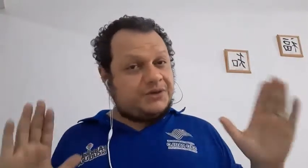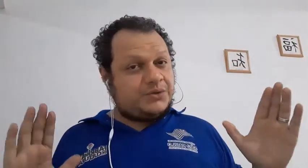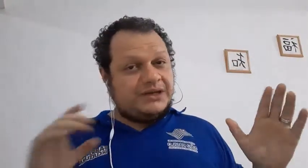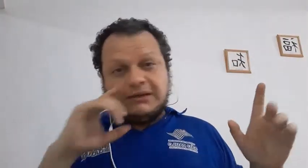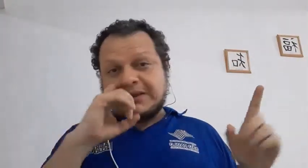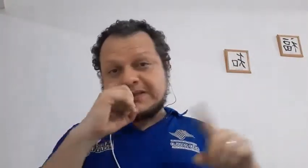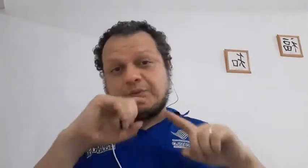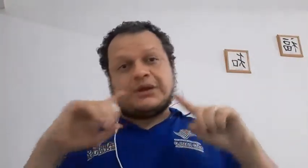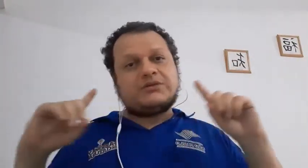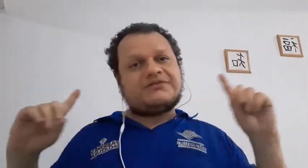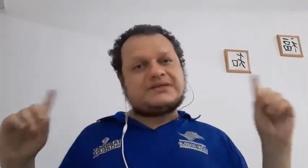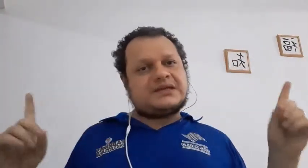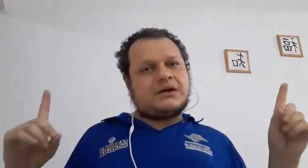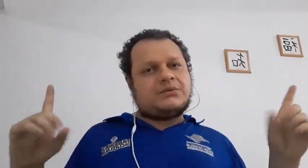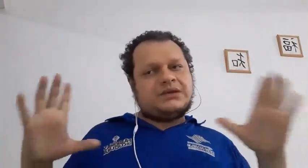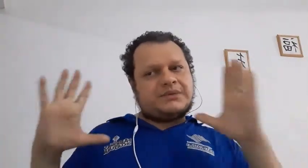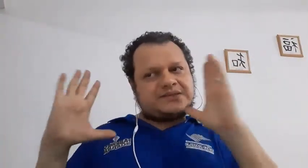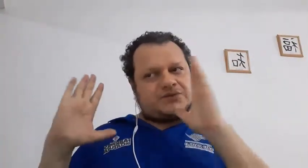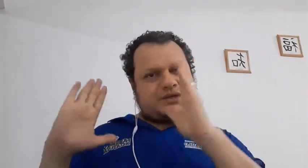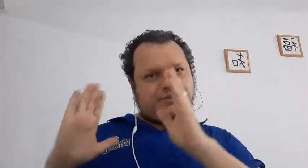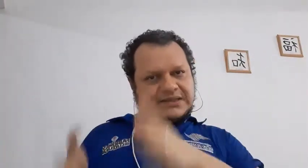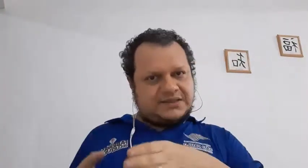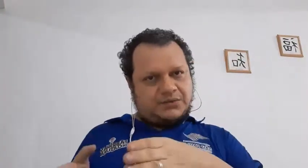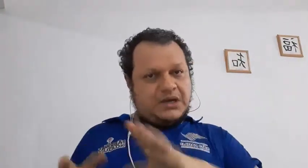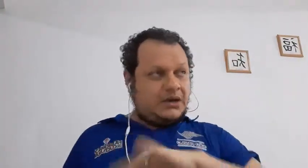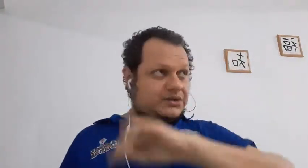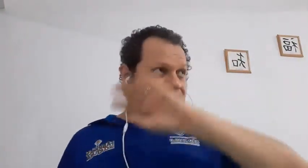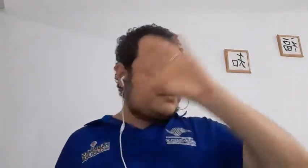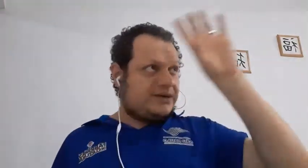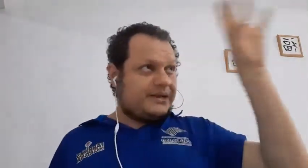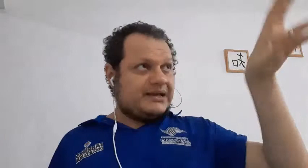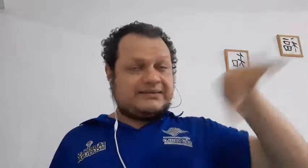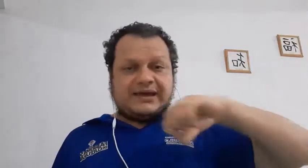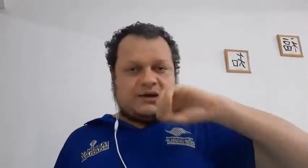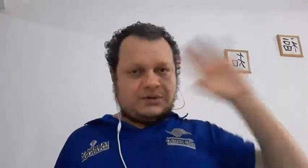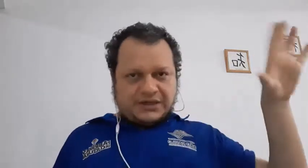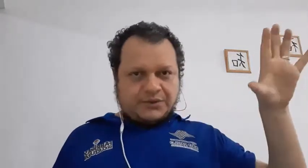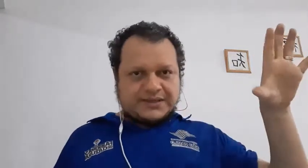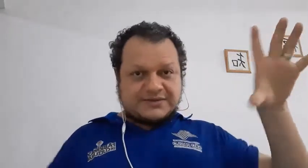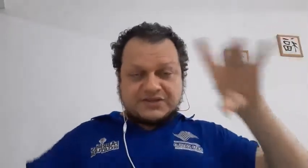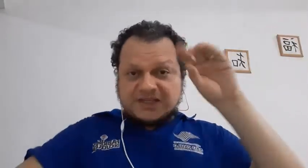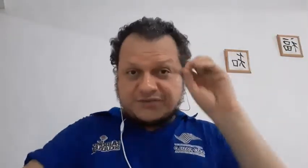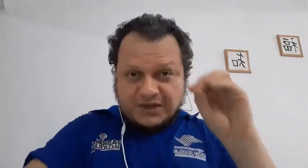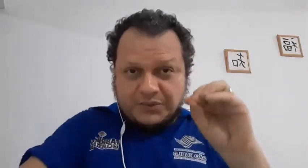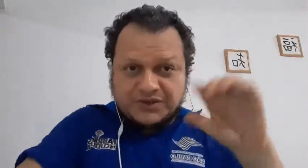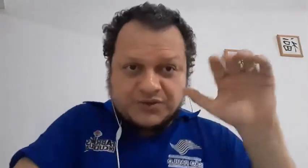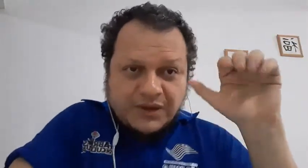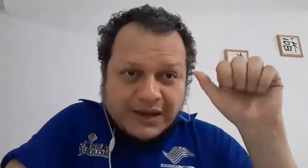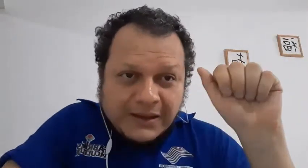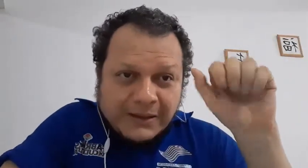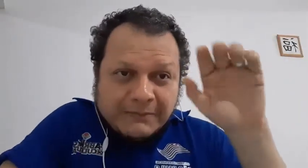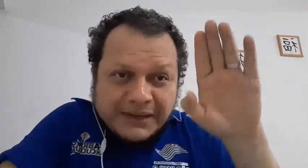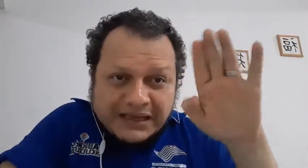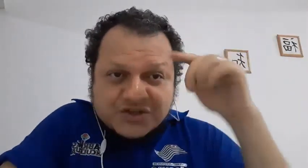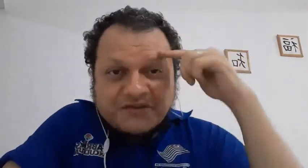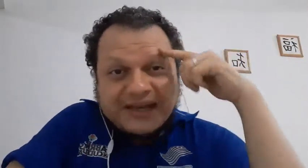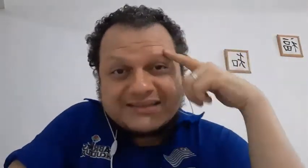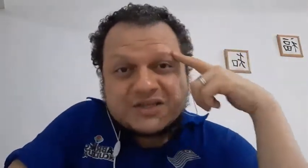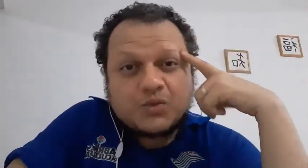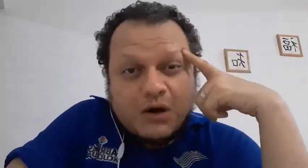que Libras não é universal. Libras se usa no Brasil, quando a gente vai para a Inglaterra é outra coisa. E vocês viram isso pelas diferenças do